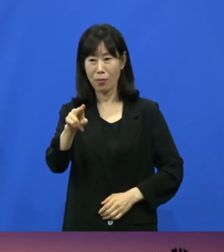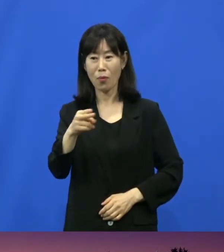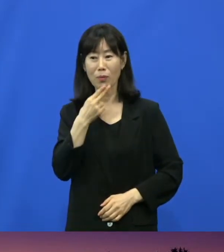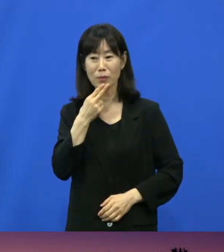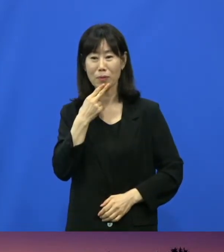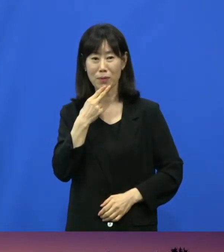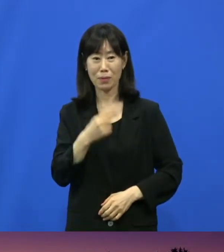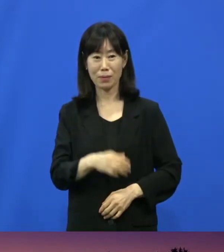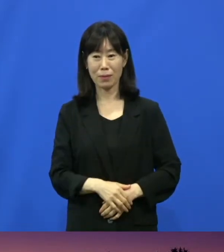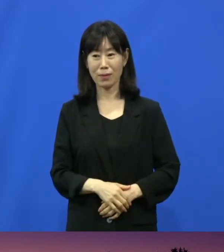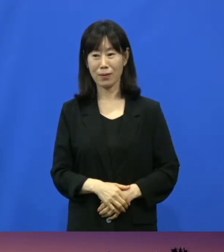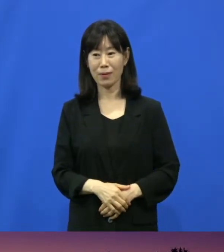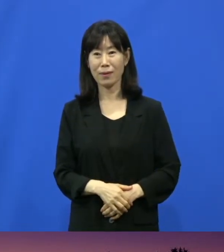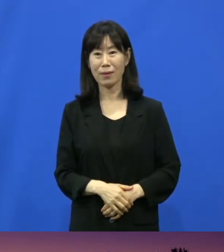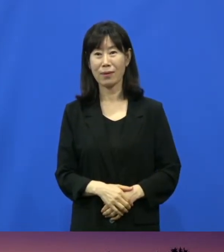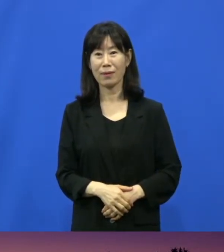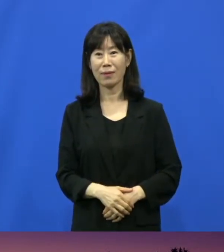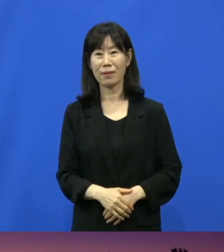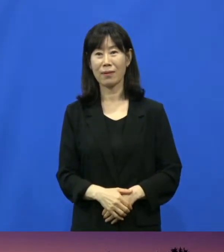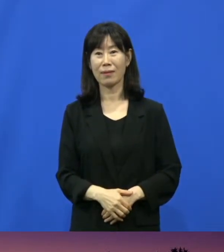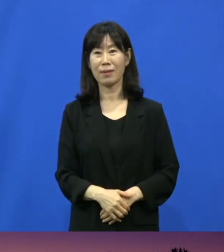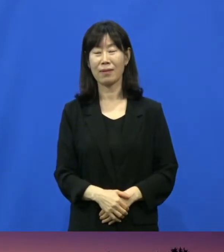23개월 이러면서